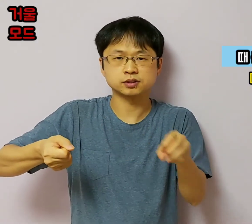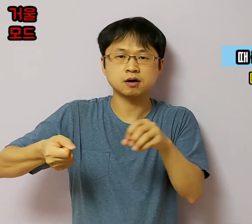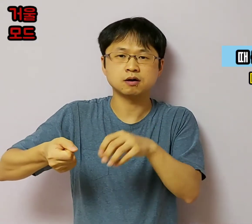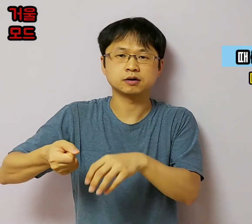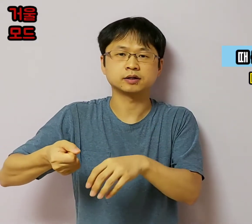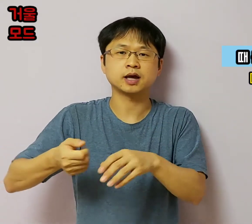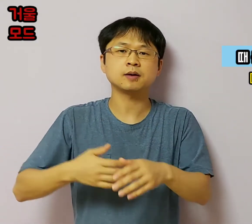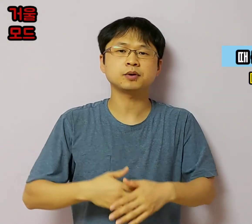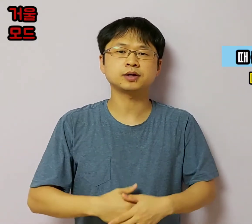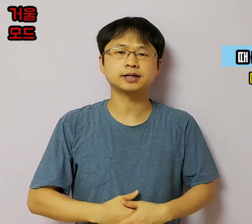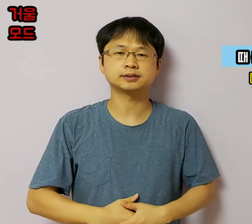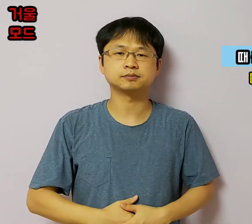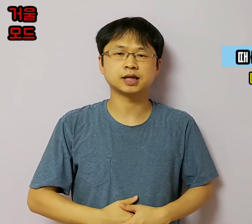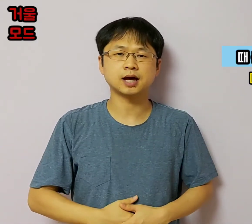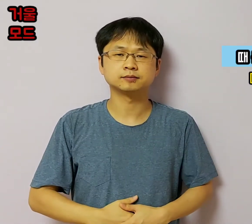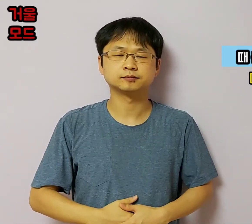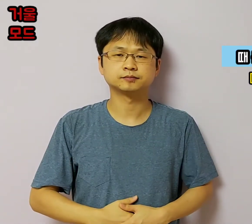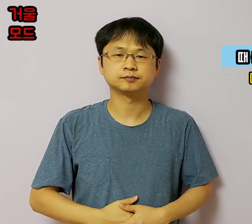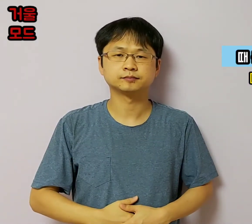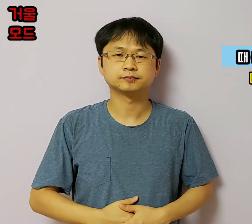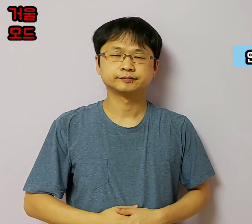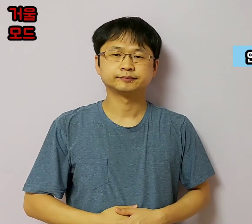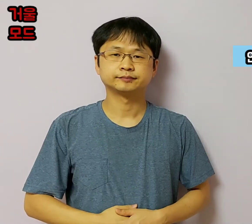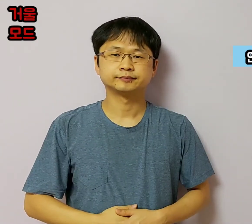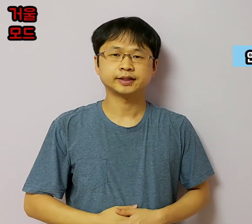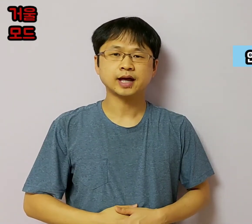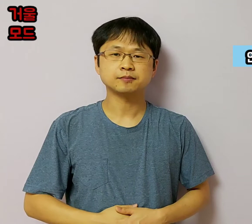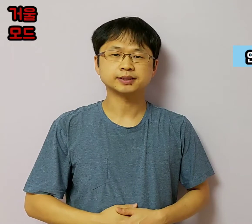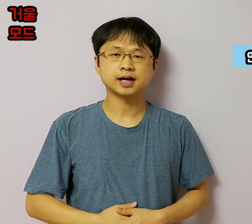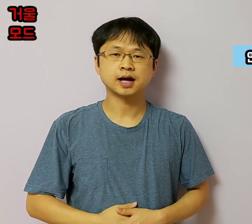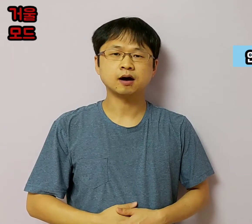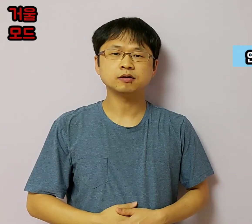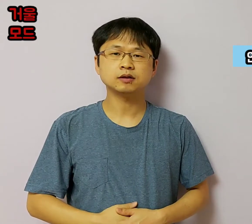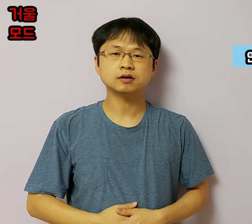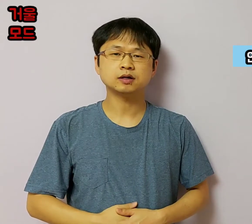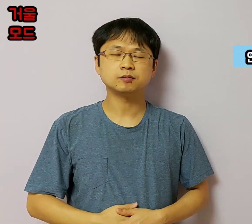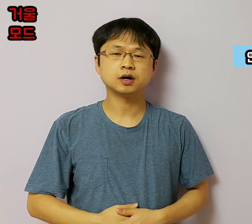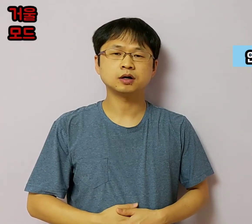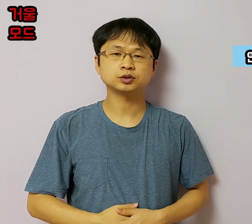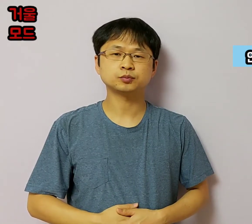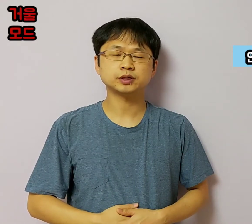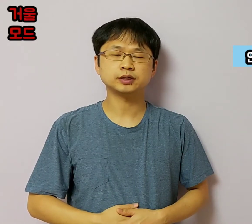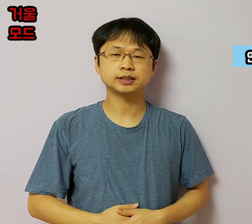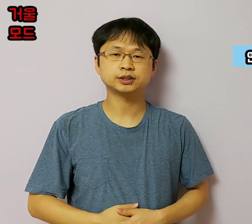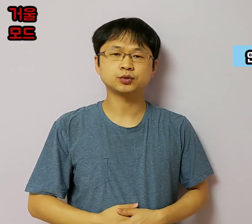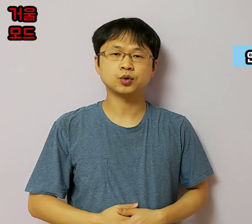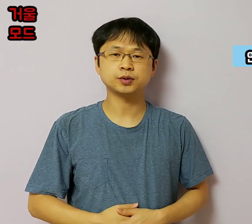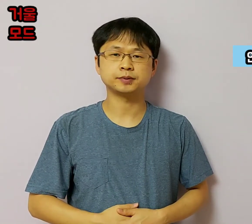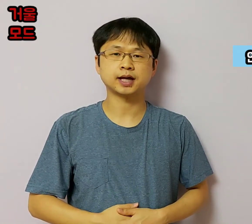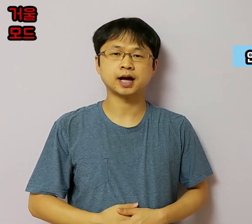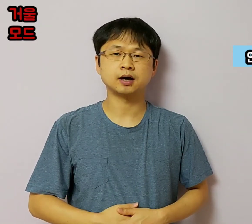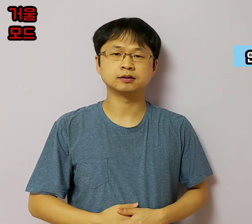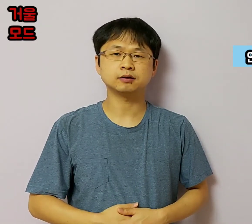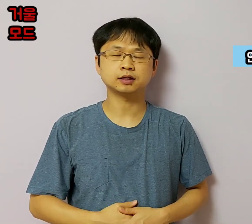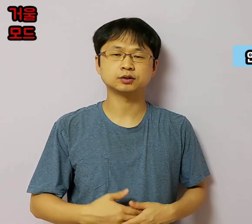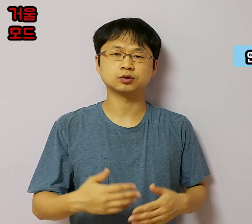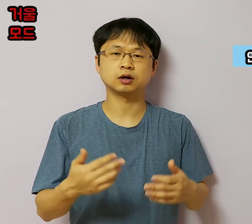넣고서 이렇게 표현하였습니다. 네, 다음 가사 언덕을 넘어 숲길을 헤치고입니다. 언덕이란